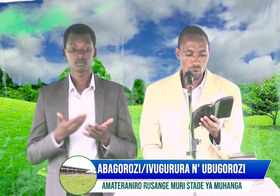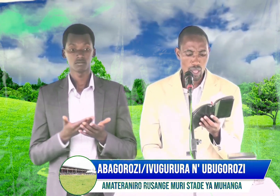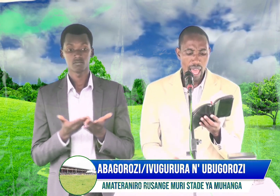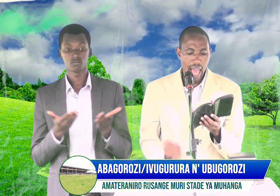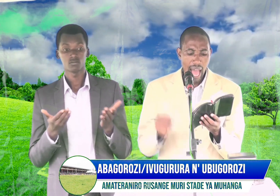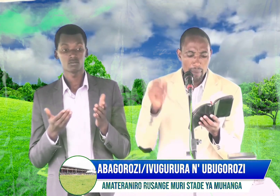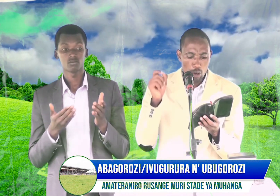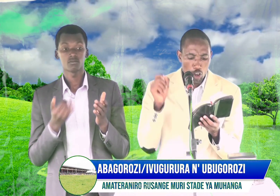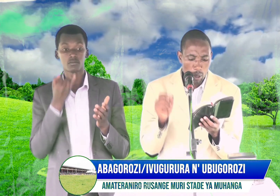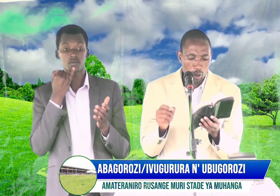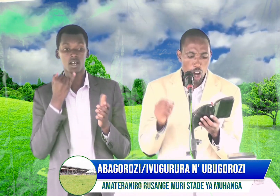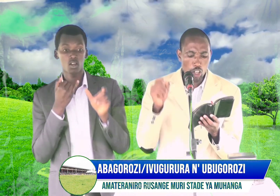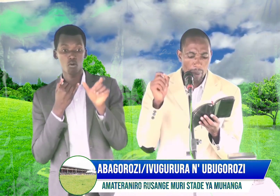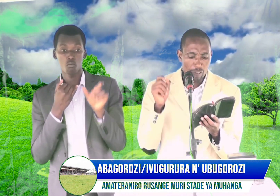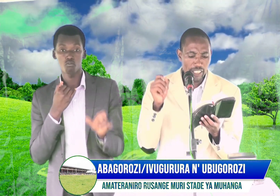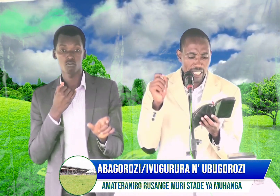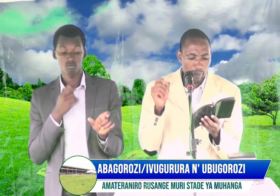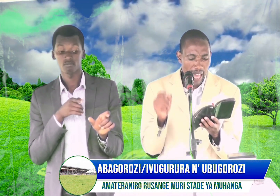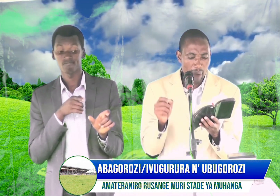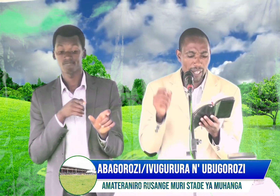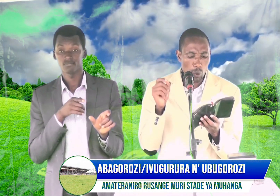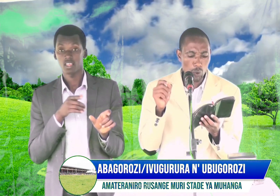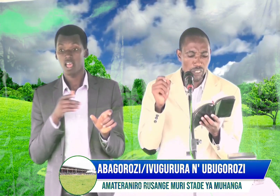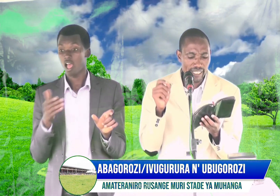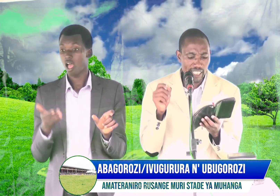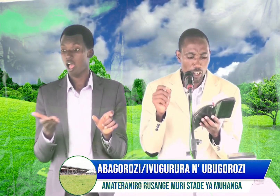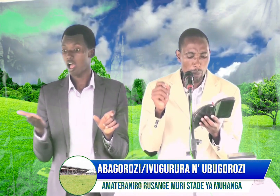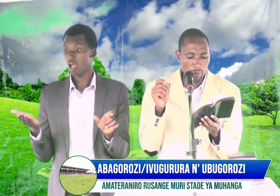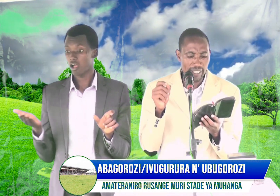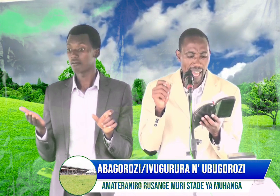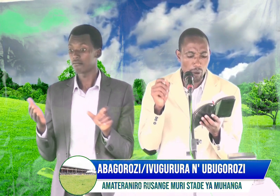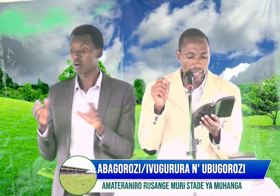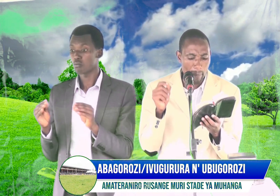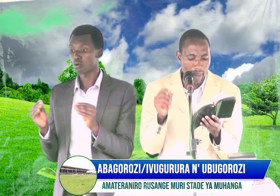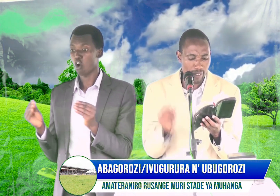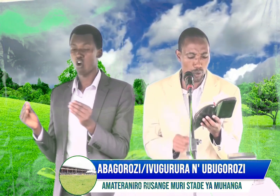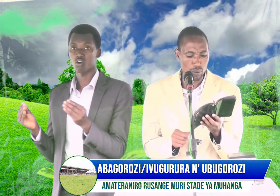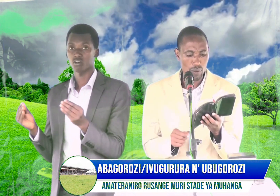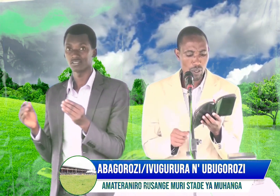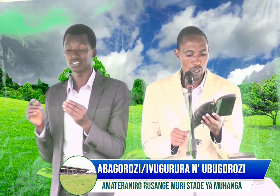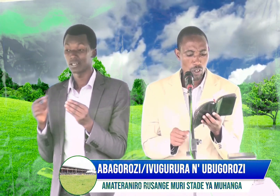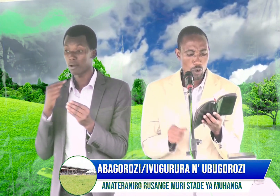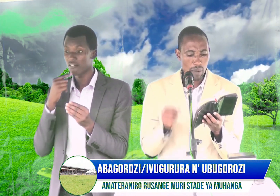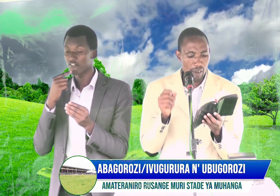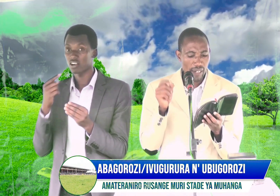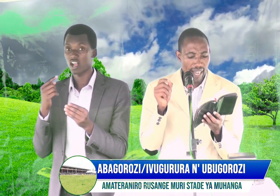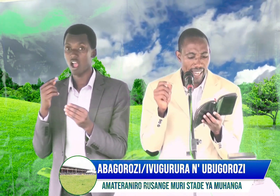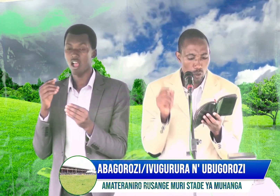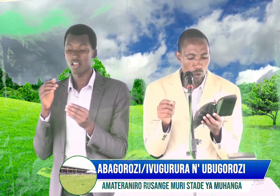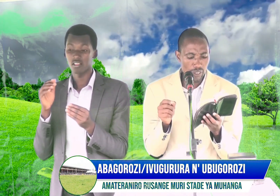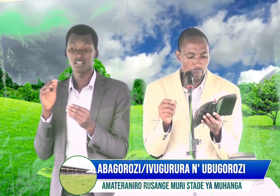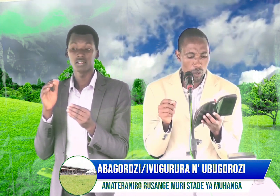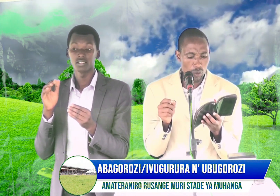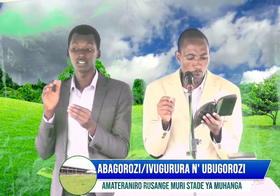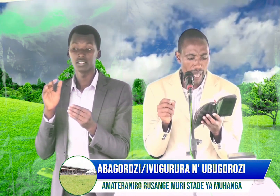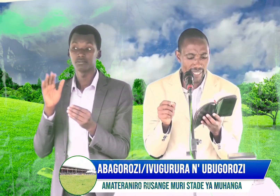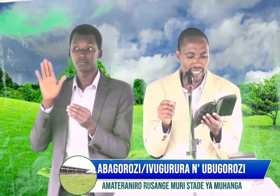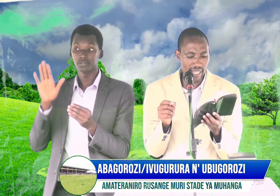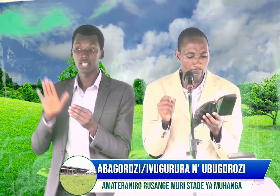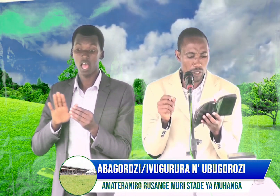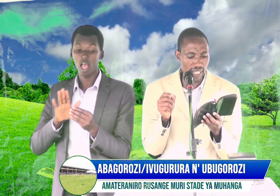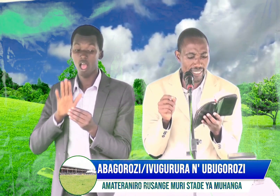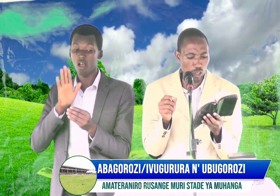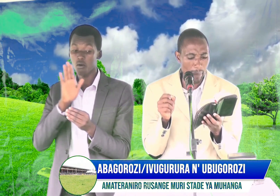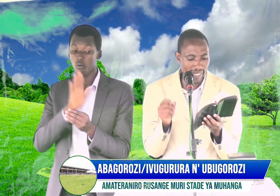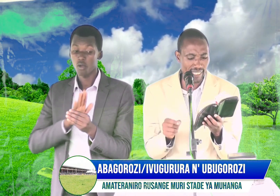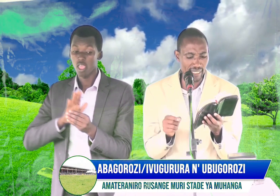w'umuntu abubu bwoko bavugira ibyawe ku nkike no mu miryango y'amazu mwavugana n'undi muntu wese